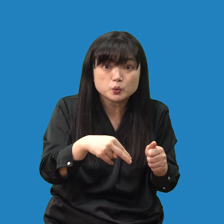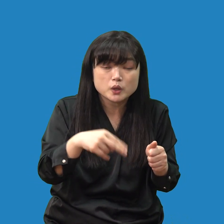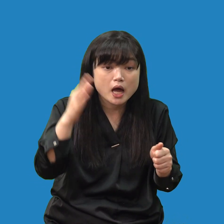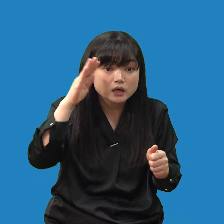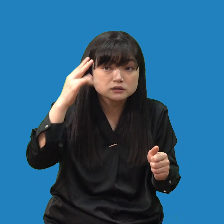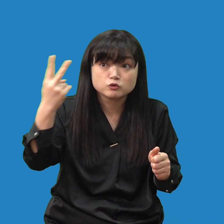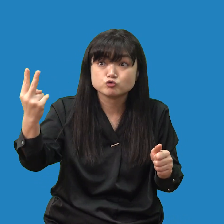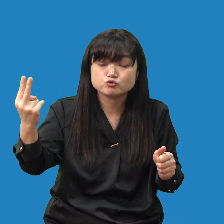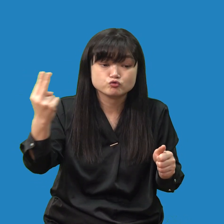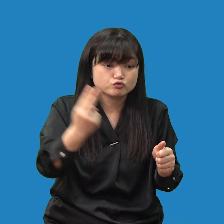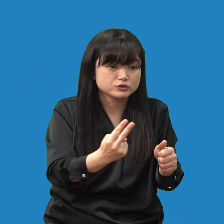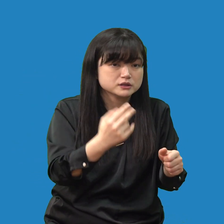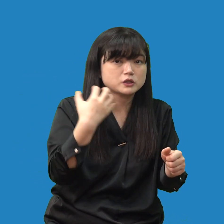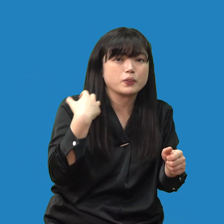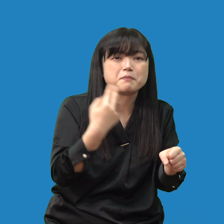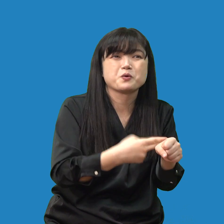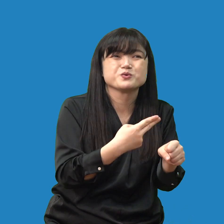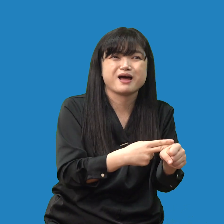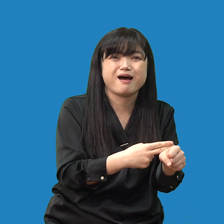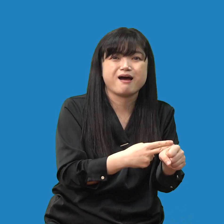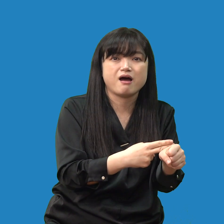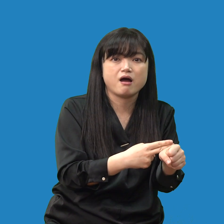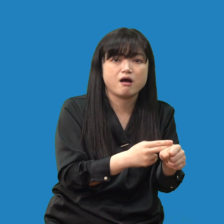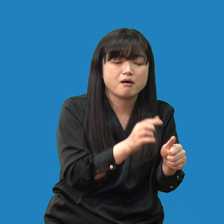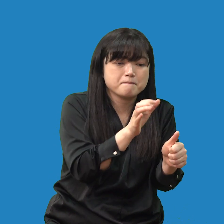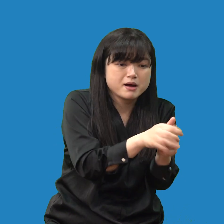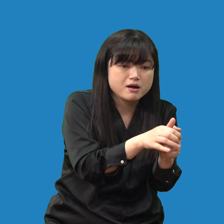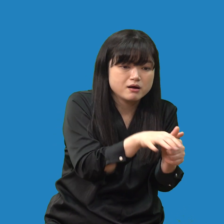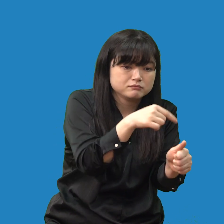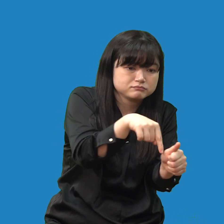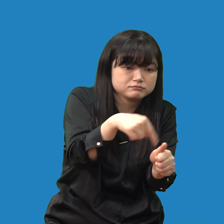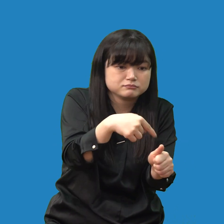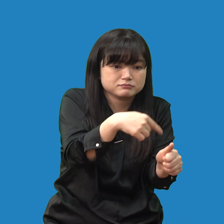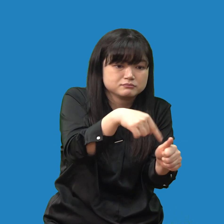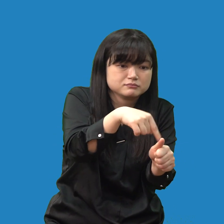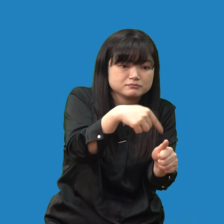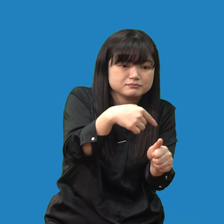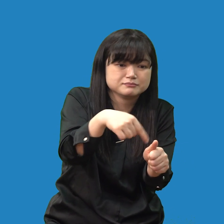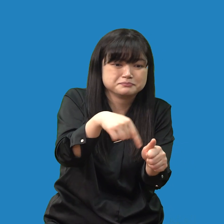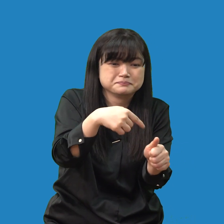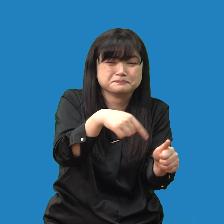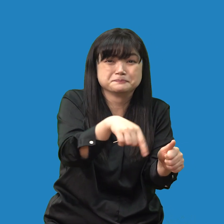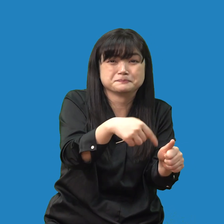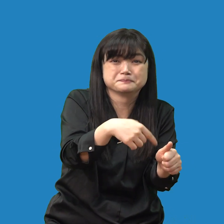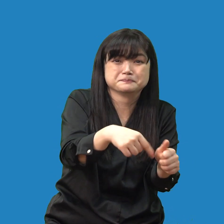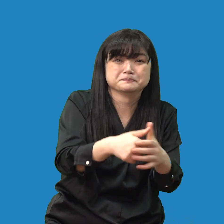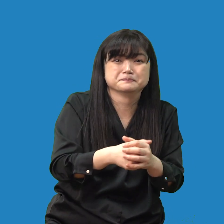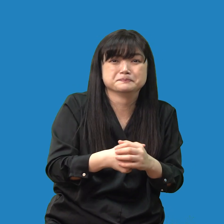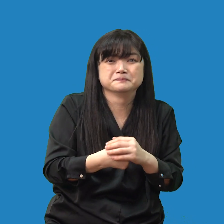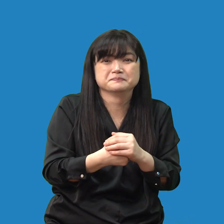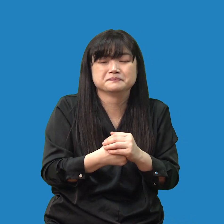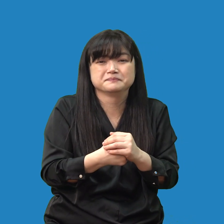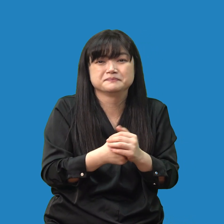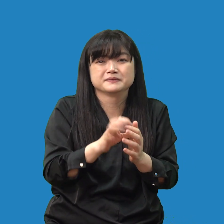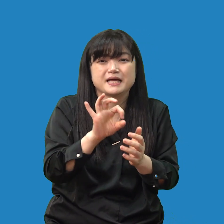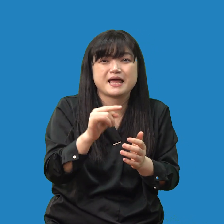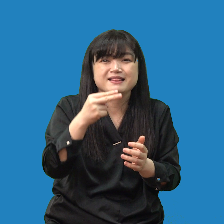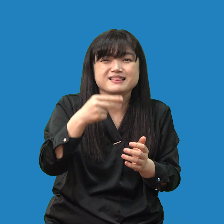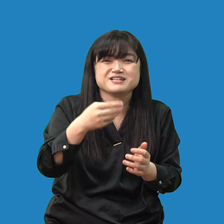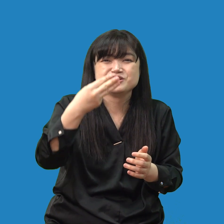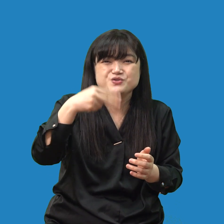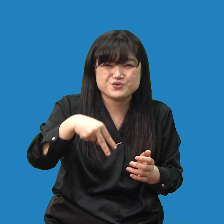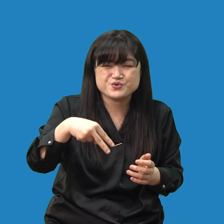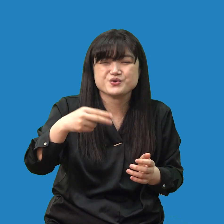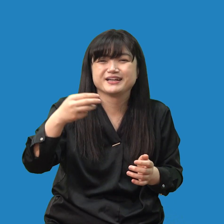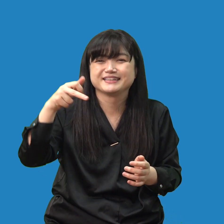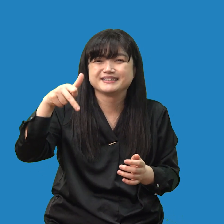학생 2명을 아이의 전담교사로 배치해서 도와주었습니다. 그 이름이 참 지금도 생각나는데 앤드루와